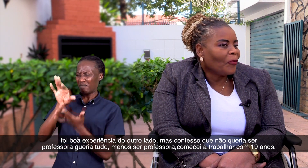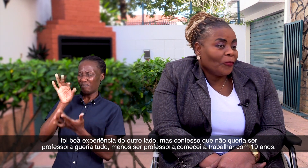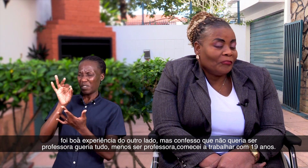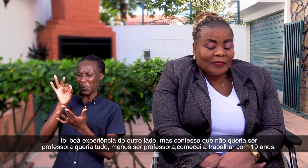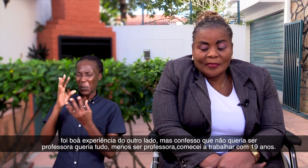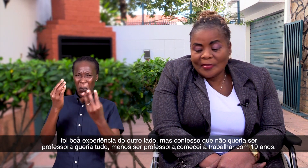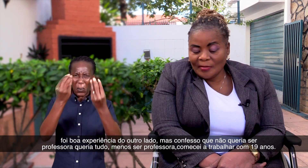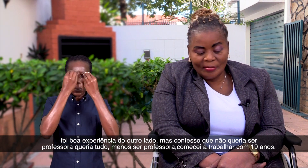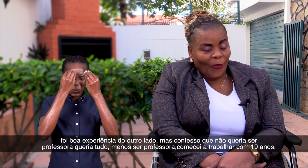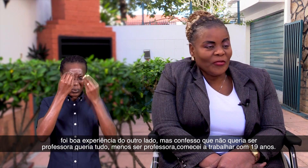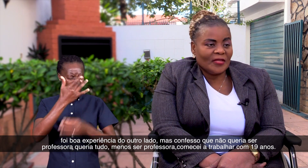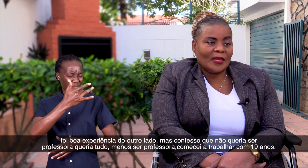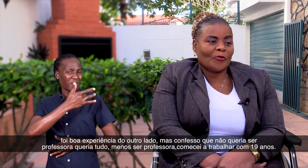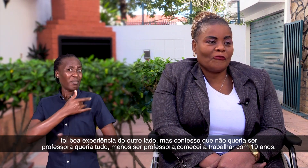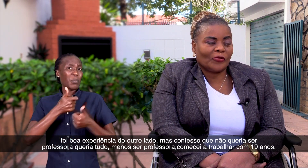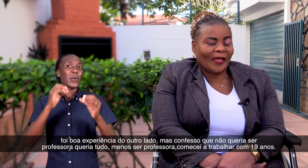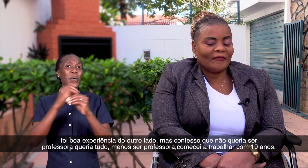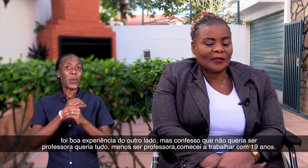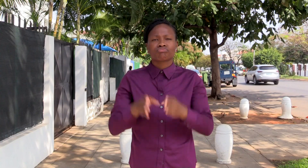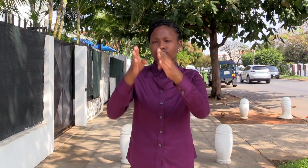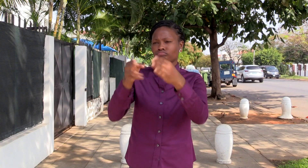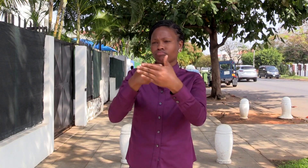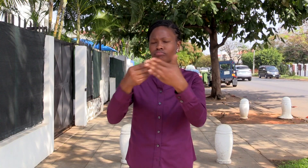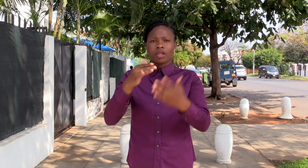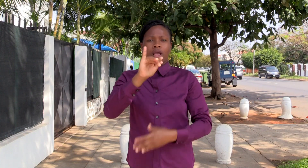que, não me sentiria confortável.